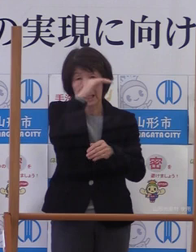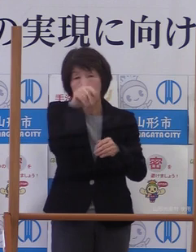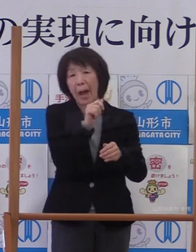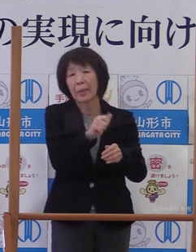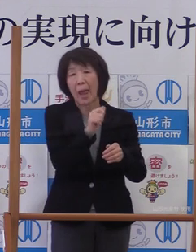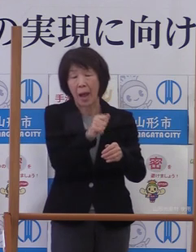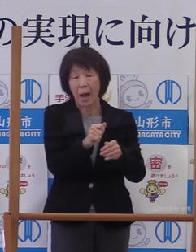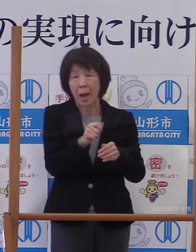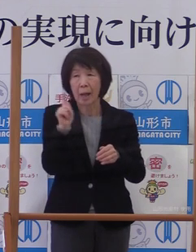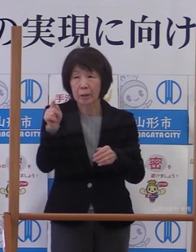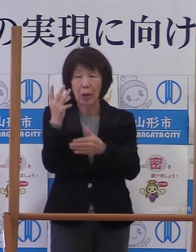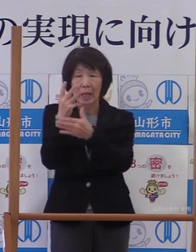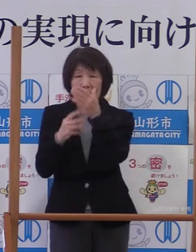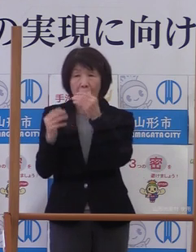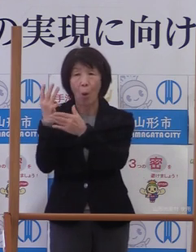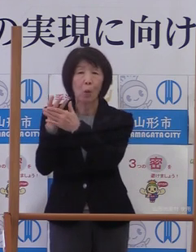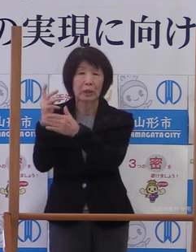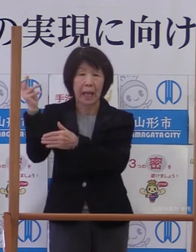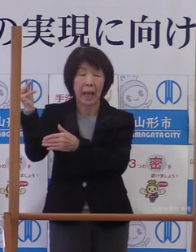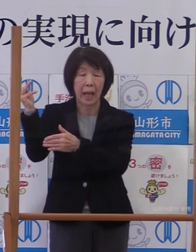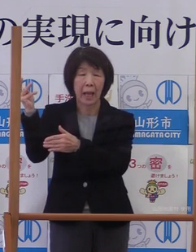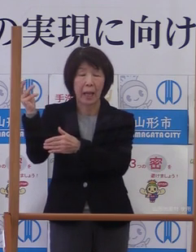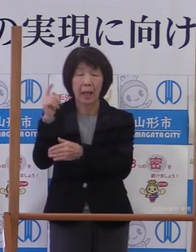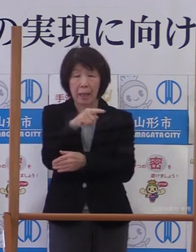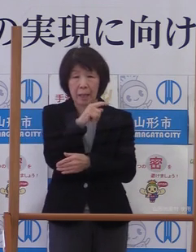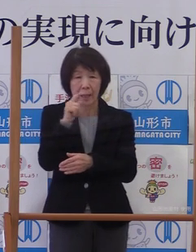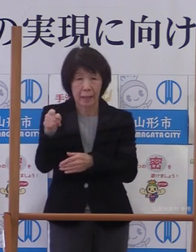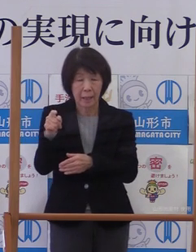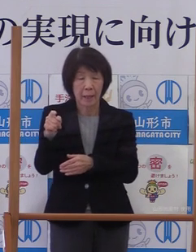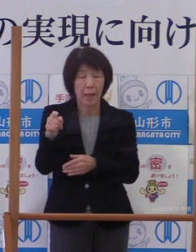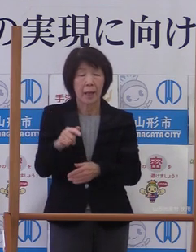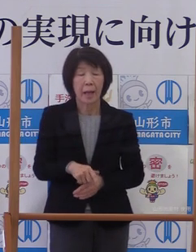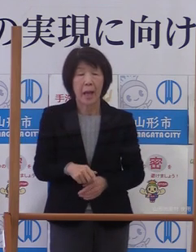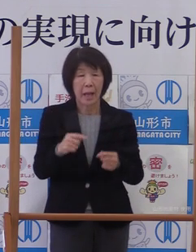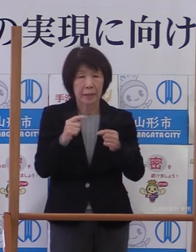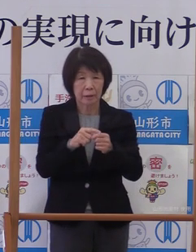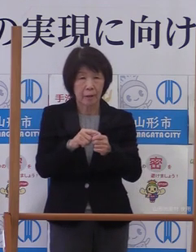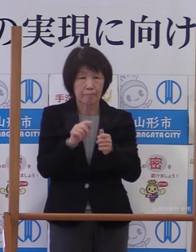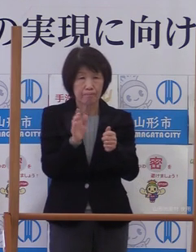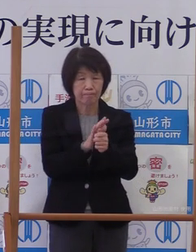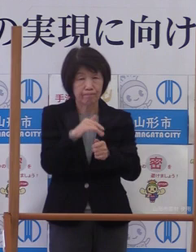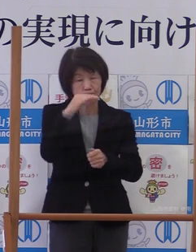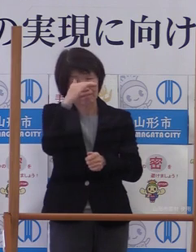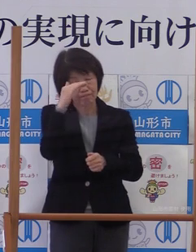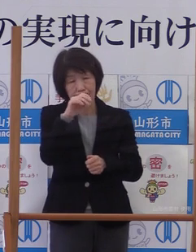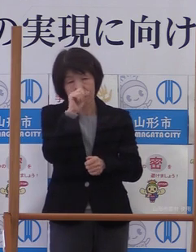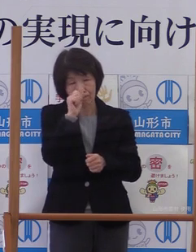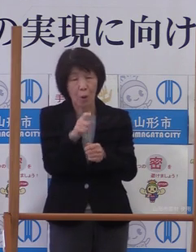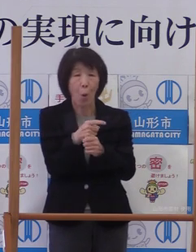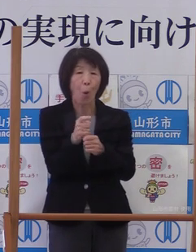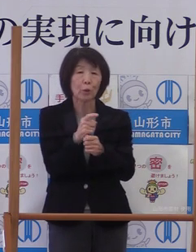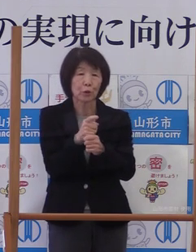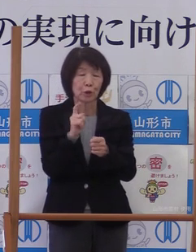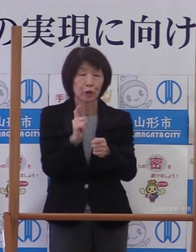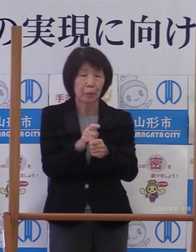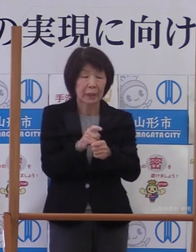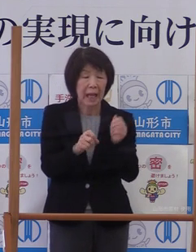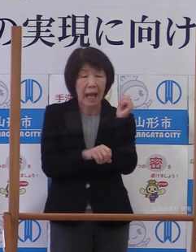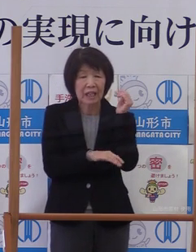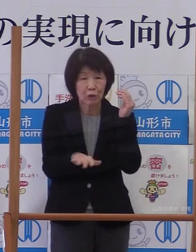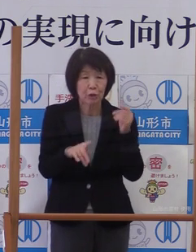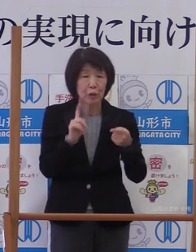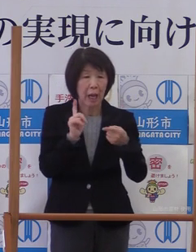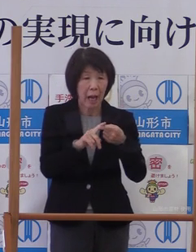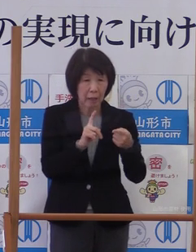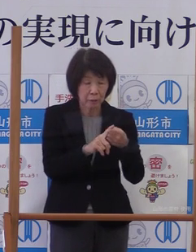区および蔵王温泉地区において、地区が独自に設定した景観形成方針や基準に合致する